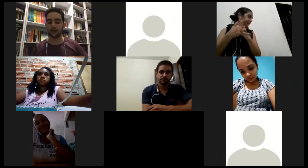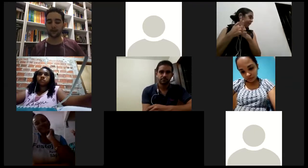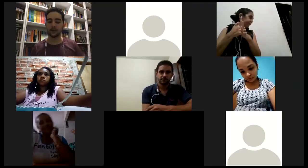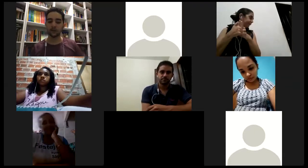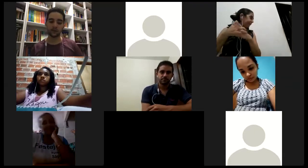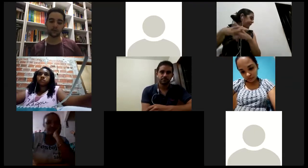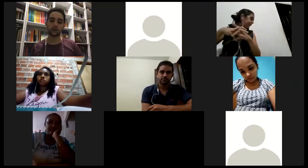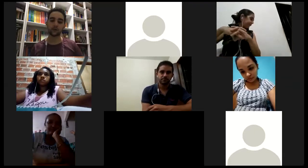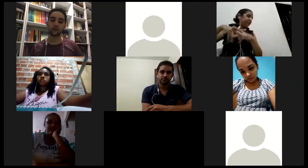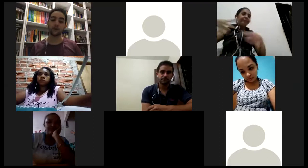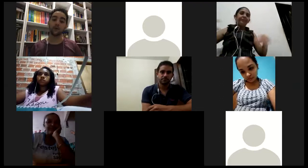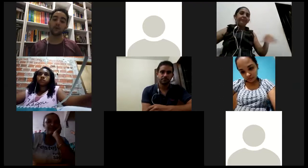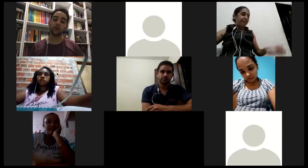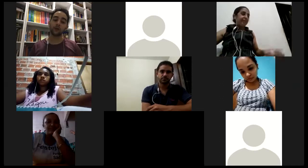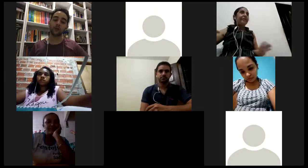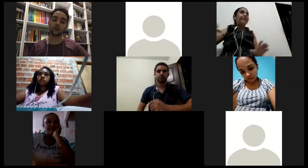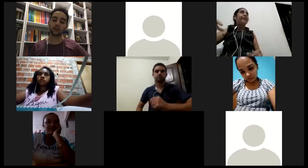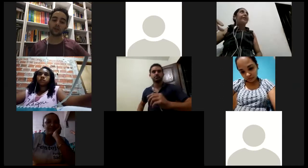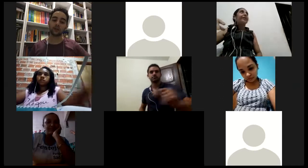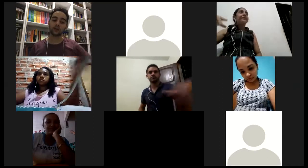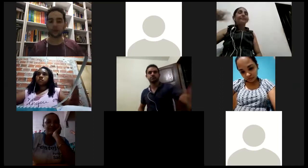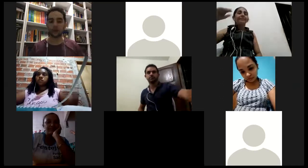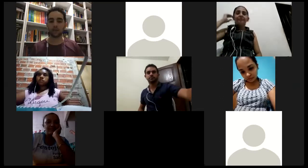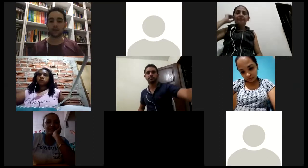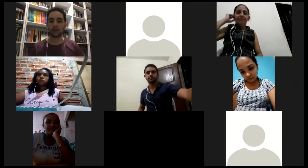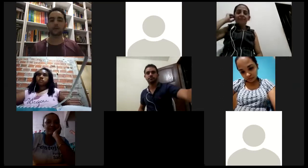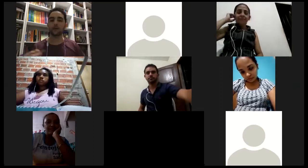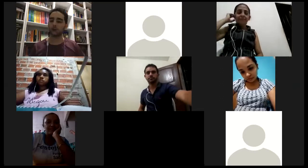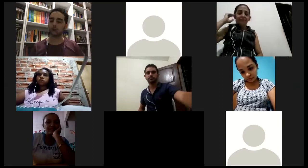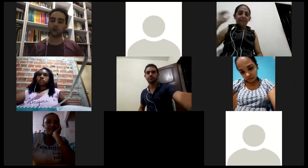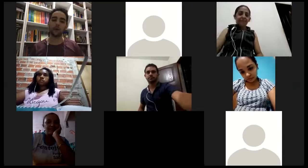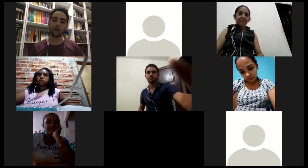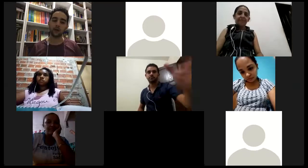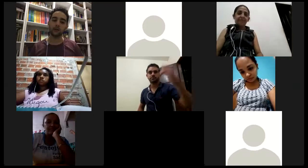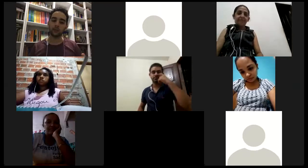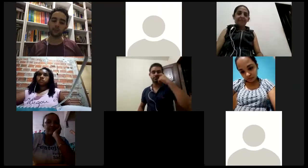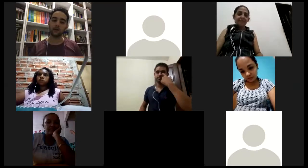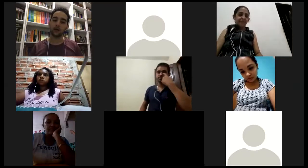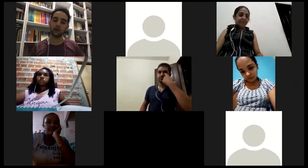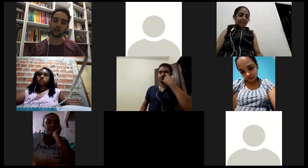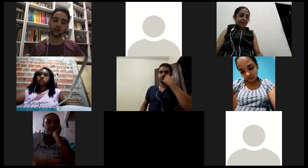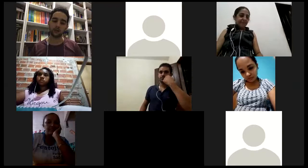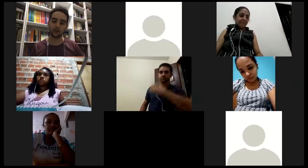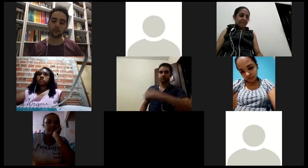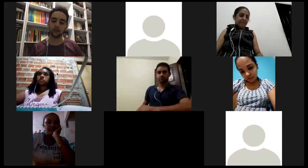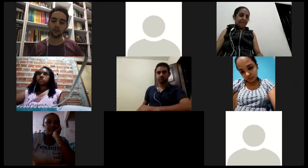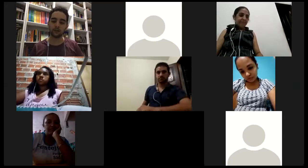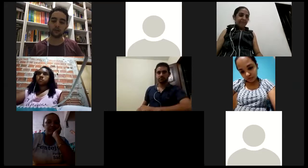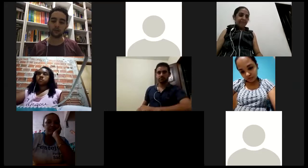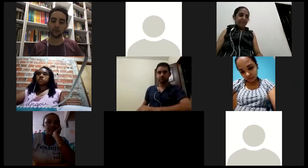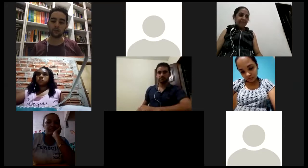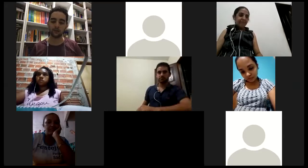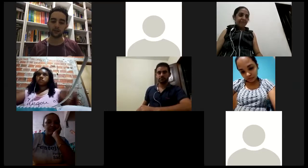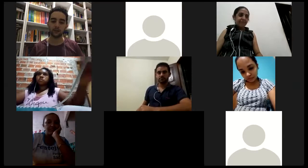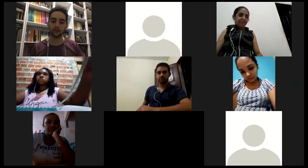quiserem dar dicas, professor, o senhor pode trazer tais sinais? Também me organizo, preparo uma aula direcionada para a necessidade